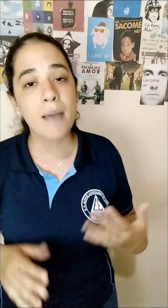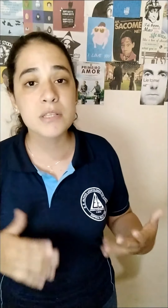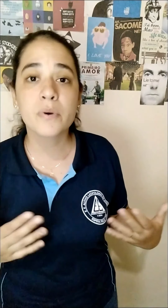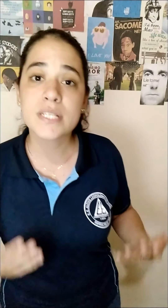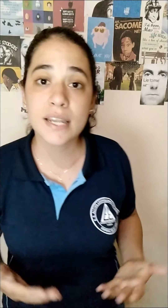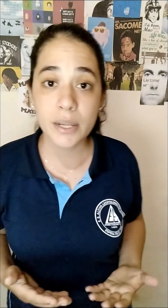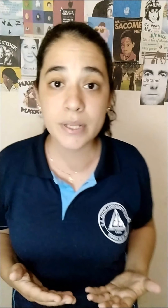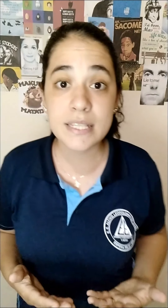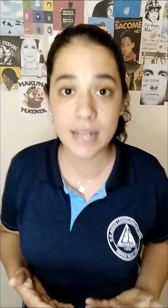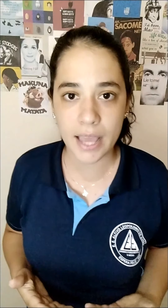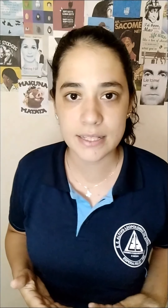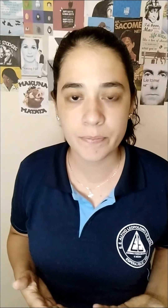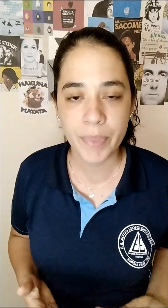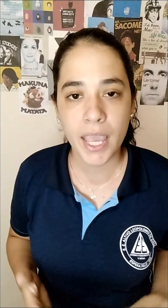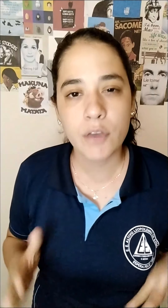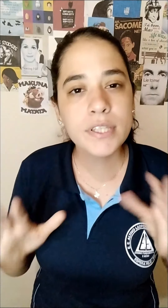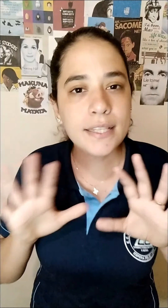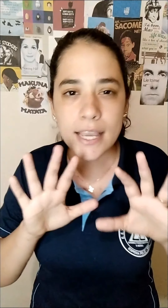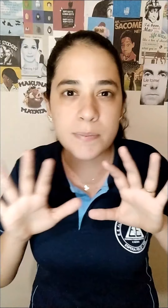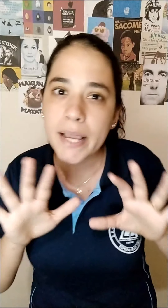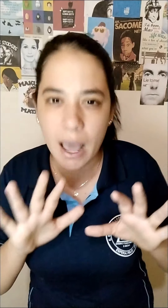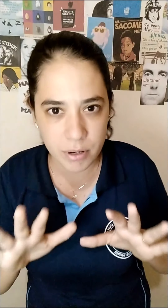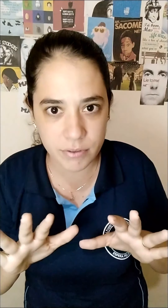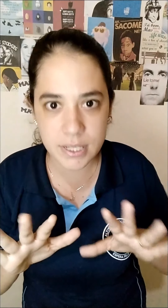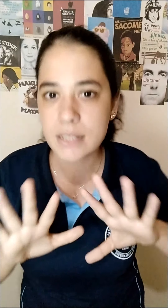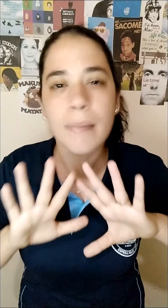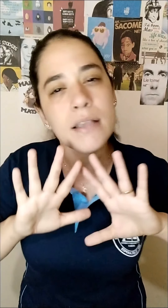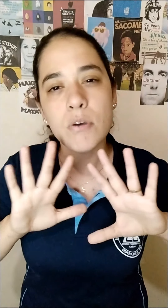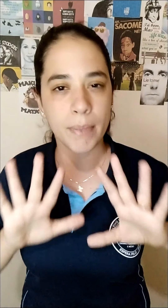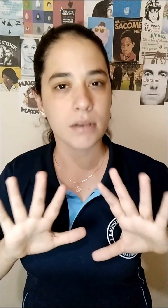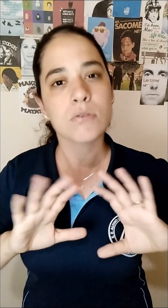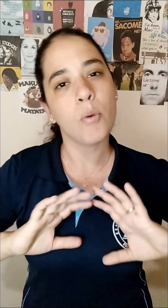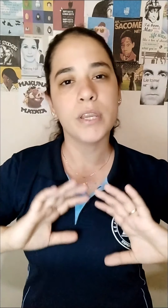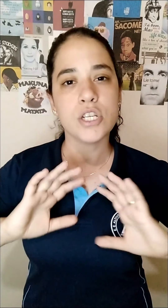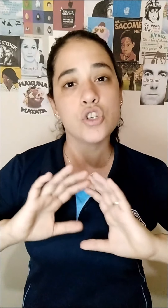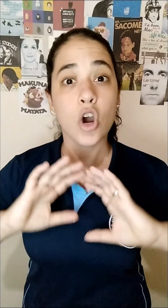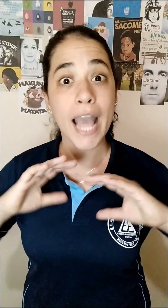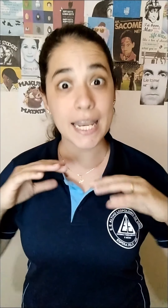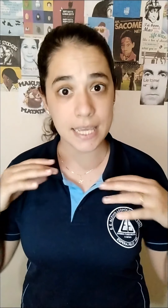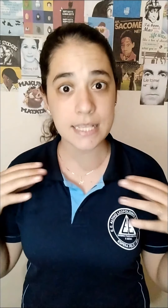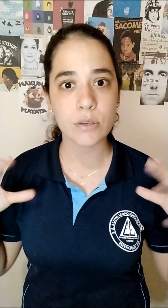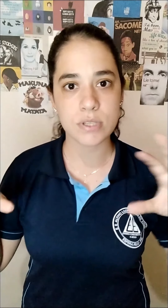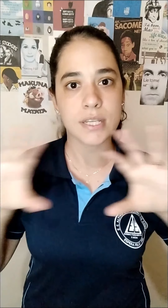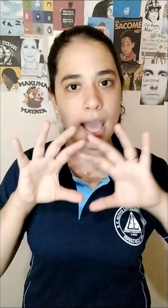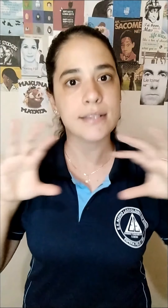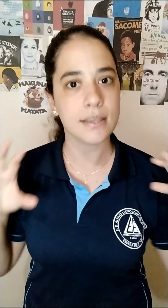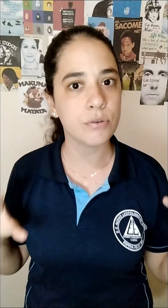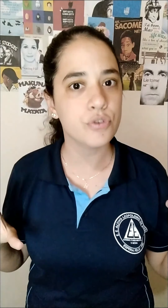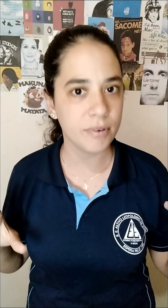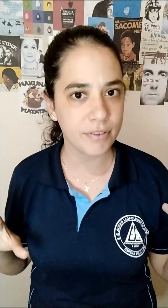mesma coisa na língua de sinais. Eu vou tentar explicar para vocês mais ou menos como que a gente organiza os sinais dentro de uma